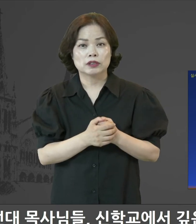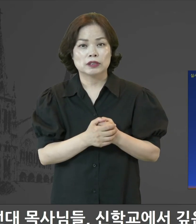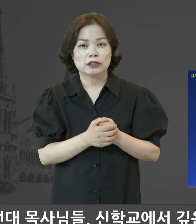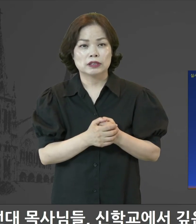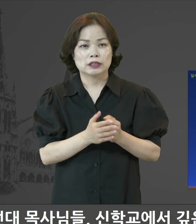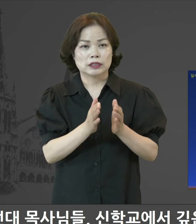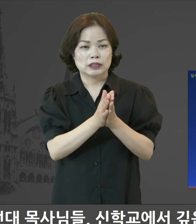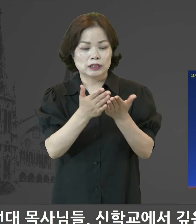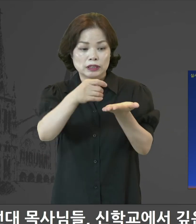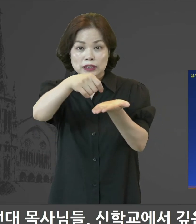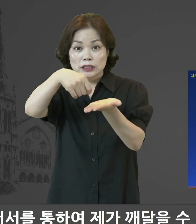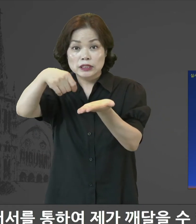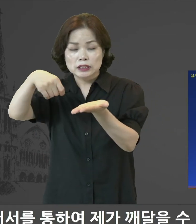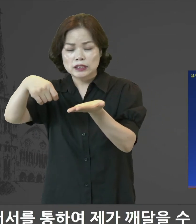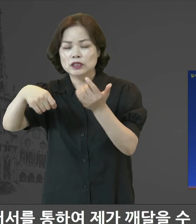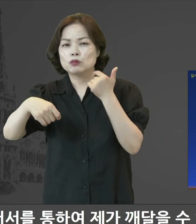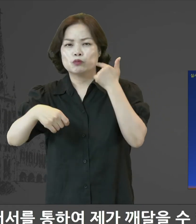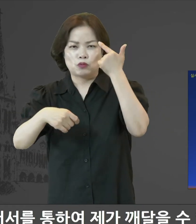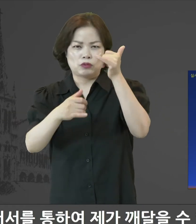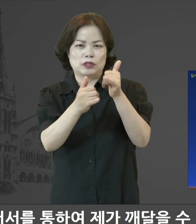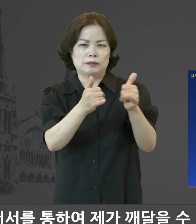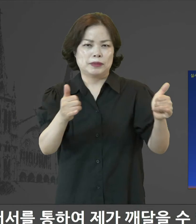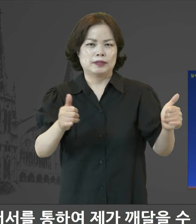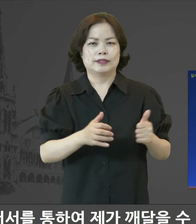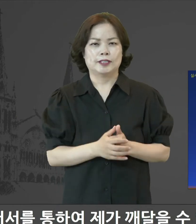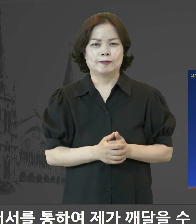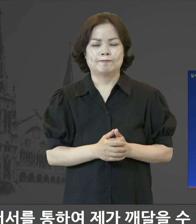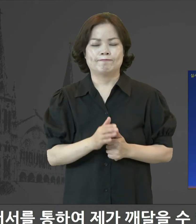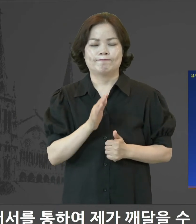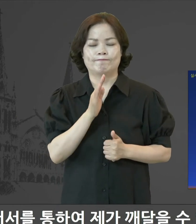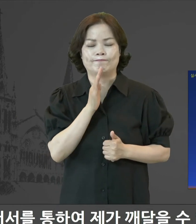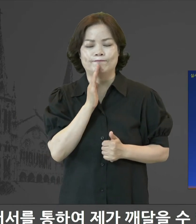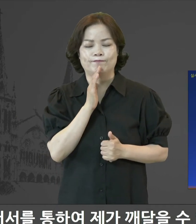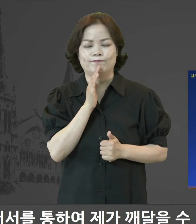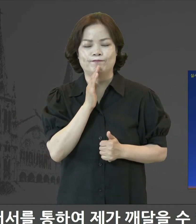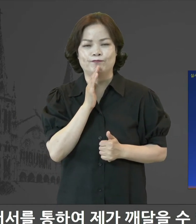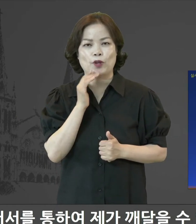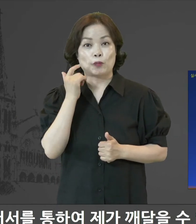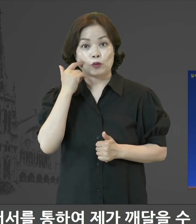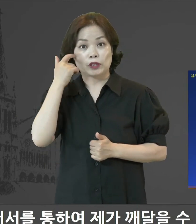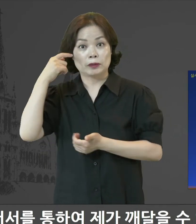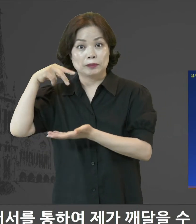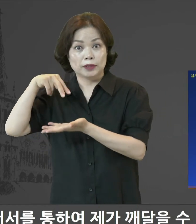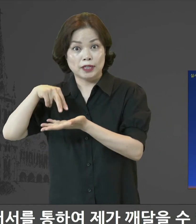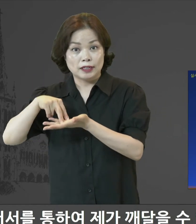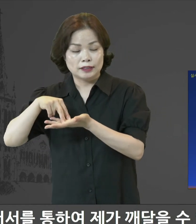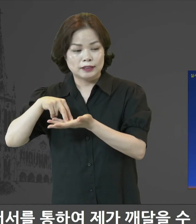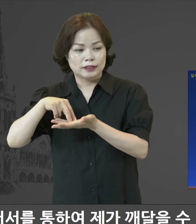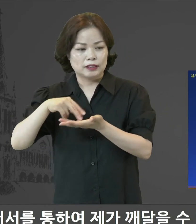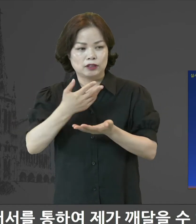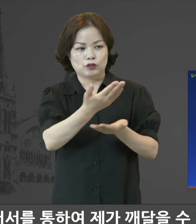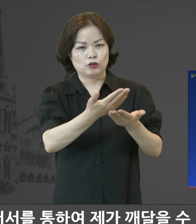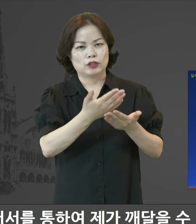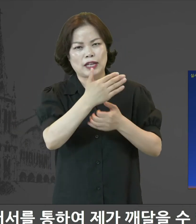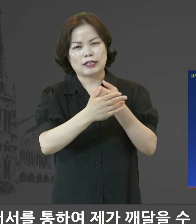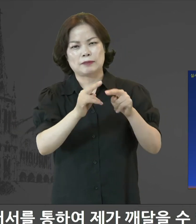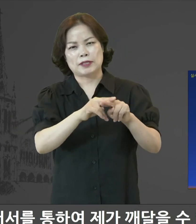글의 이 목회자분들, 정말 저는 저에게 주신 하나님의 선물이라고 말할 수